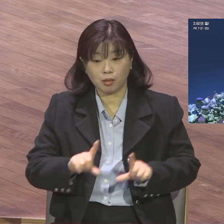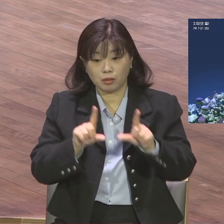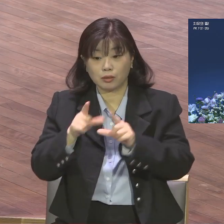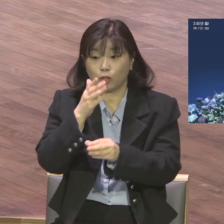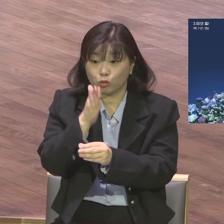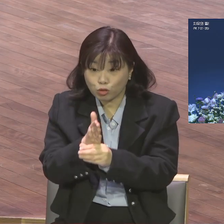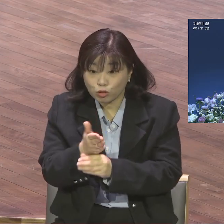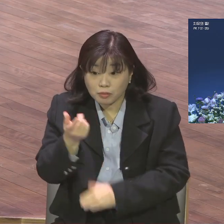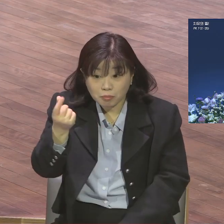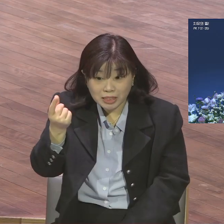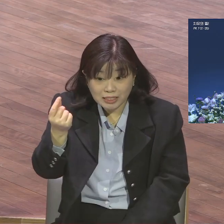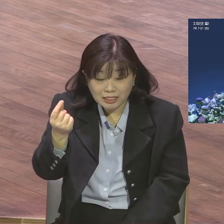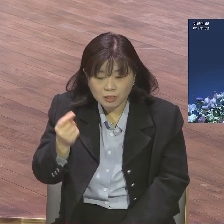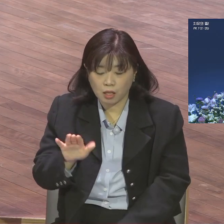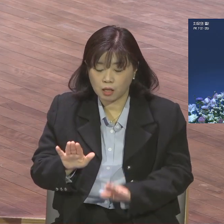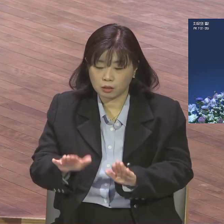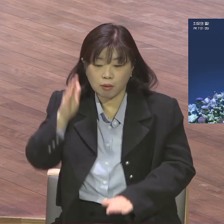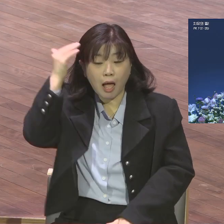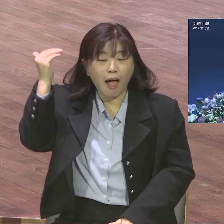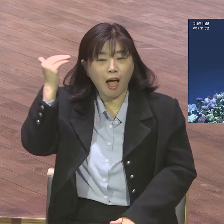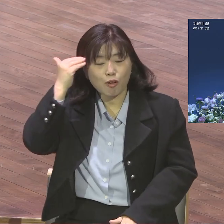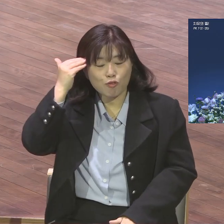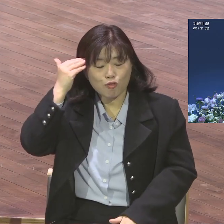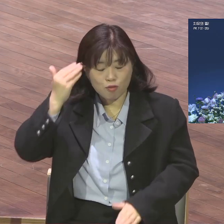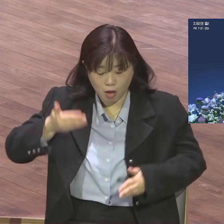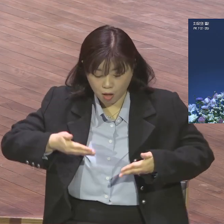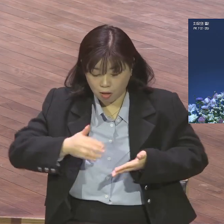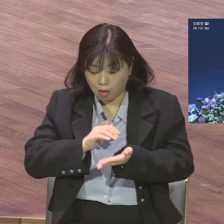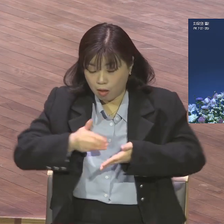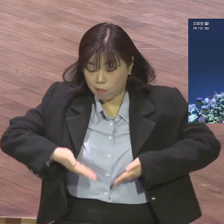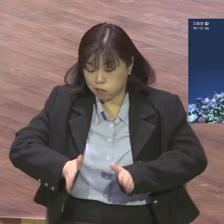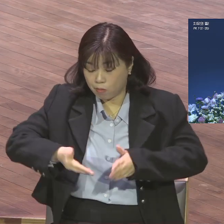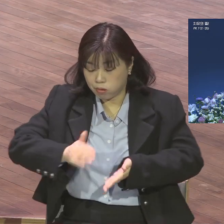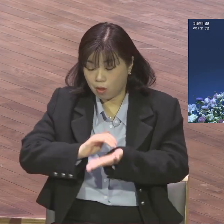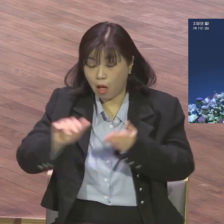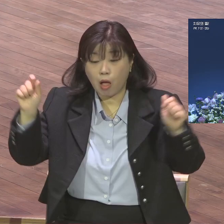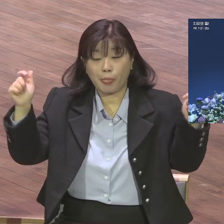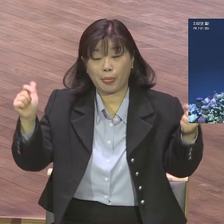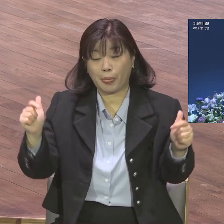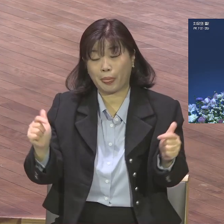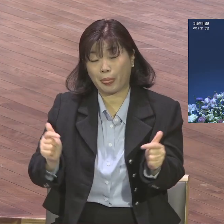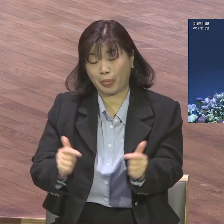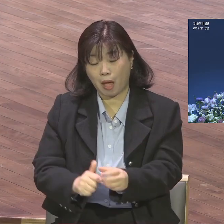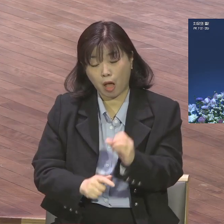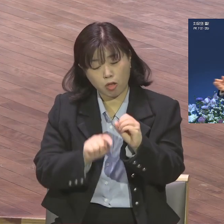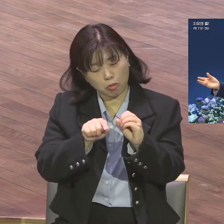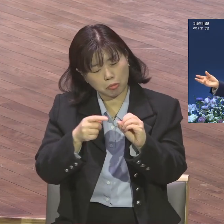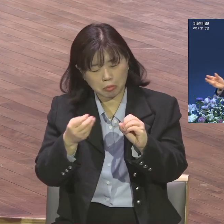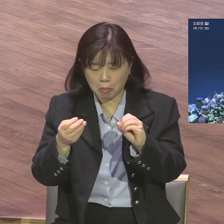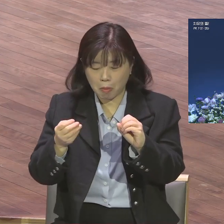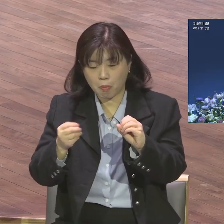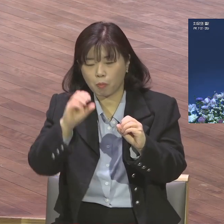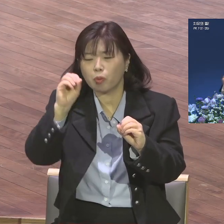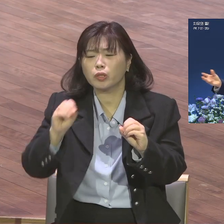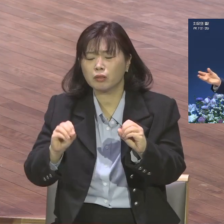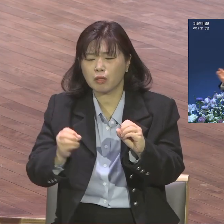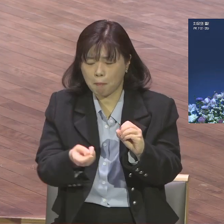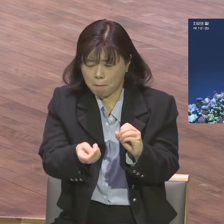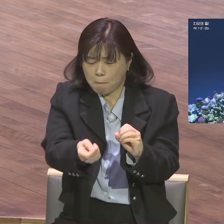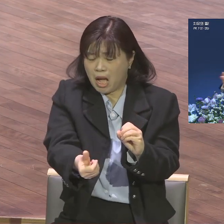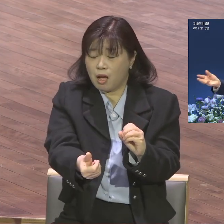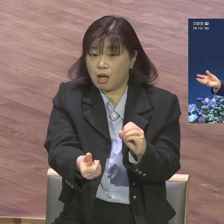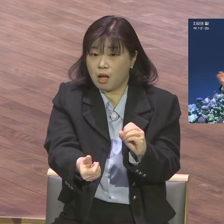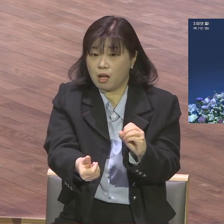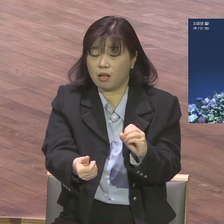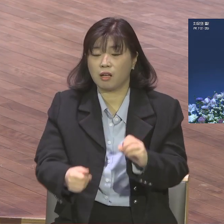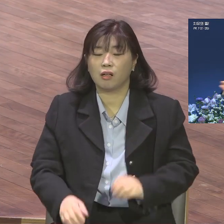후손들이 낳지 않고 있어. 아이들을 아예 낳지 않아. 0. 몇 프로야. 그러니까 지금 길거리에도 그러다 옛날에는